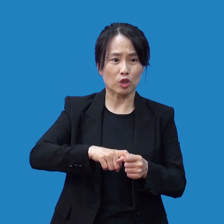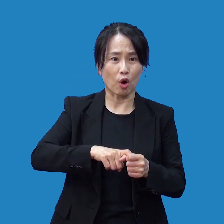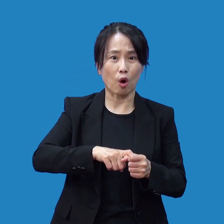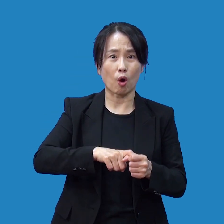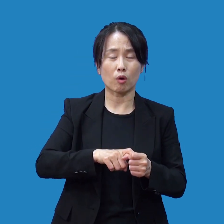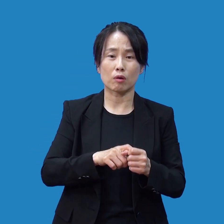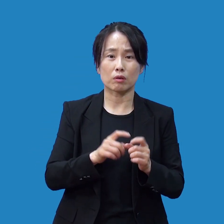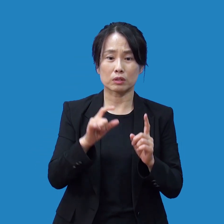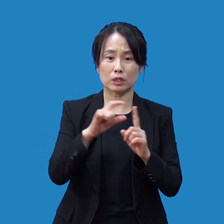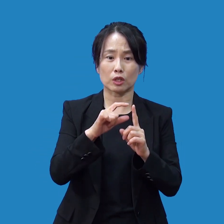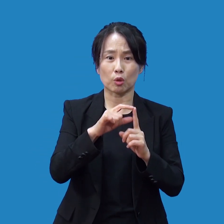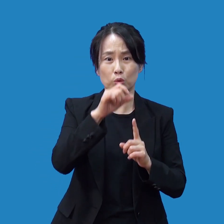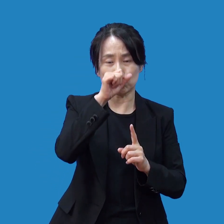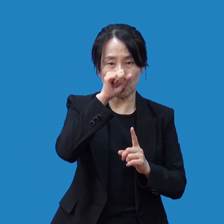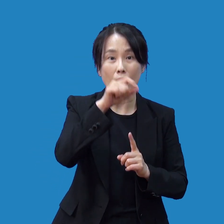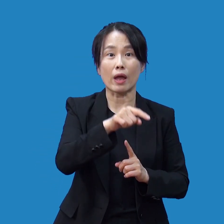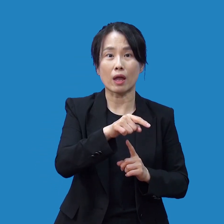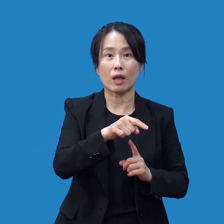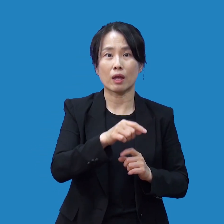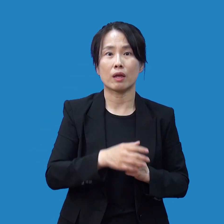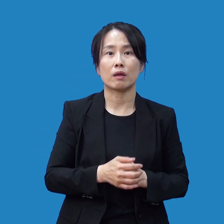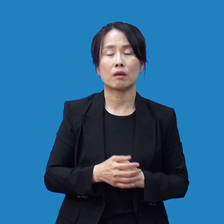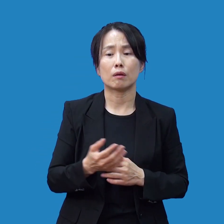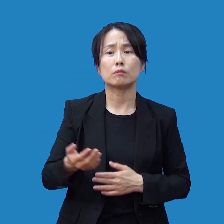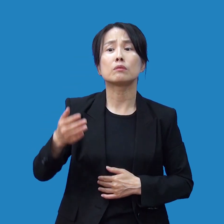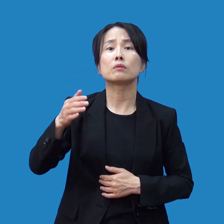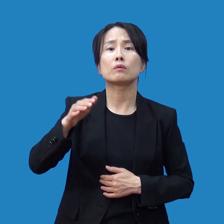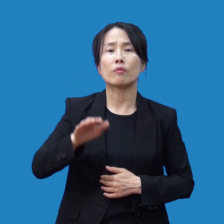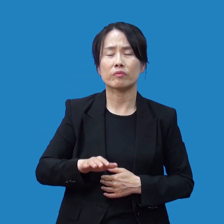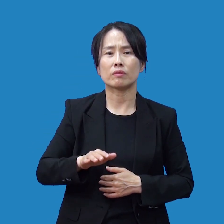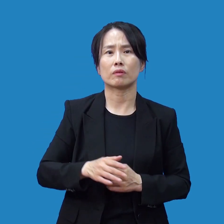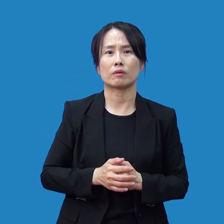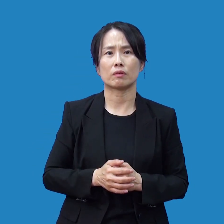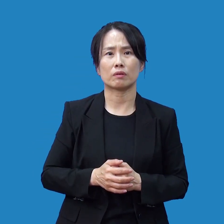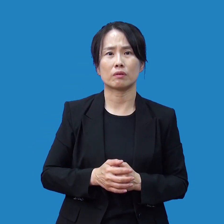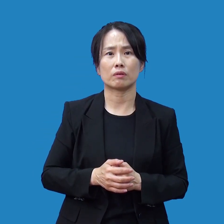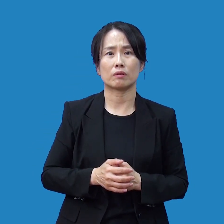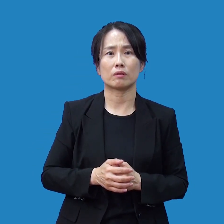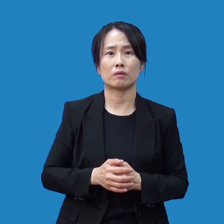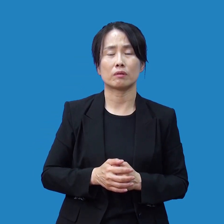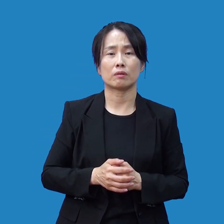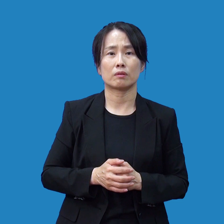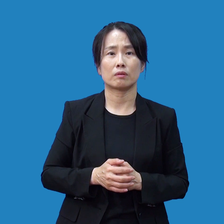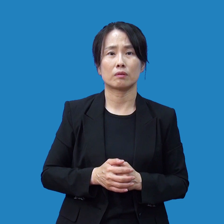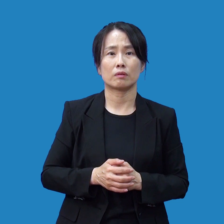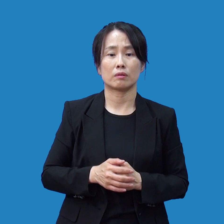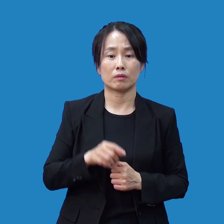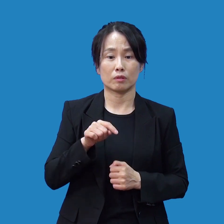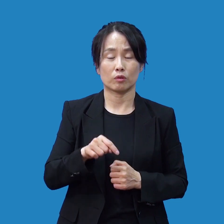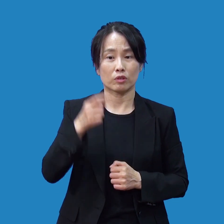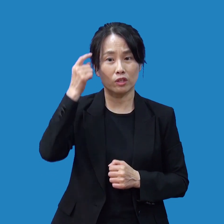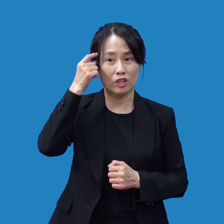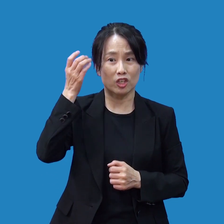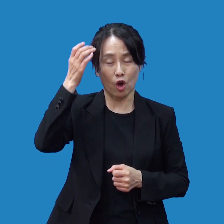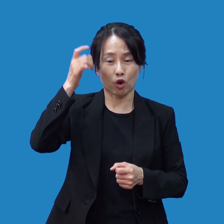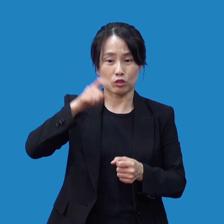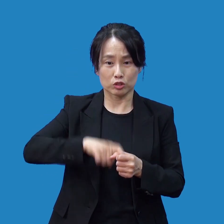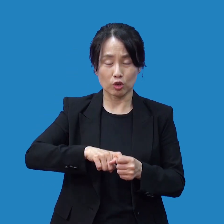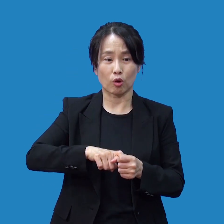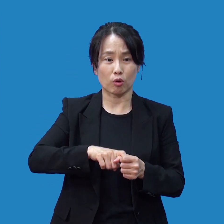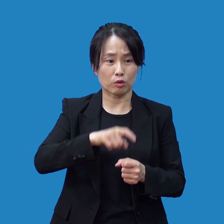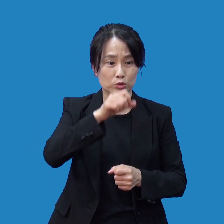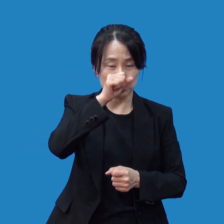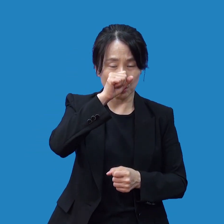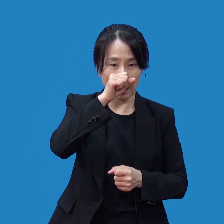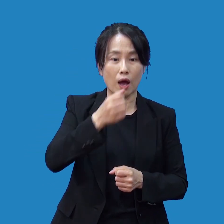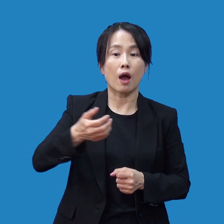다 좋아하고 환영합니다. 그런데 치명적인 게 있습니다. 거기에서 영적인 것은